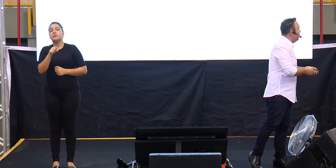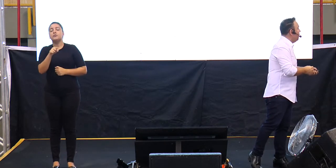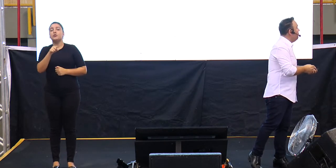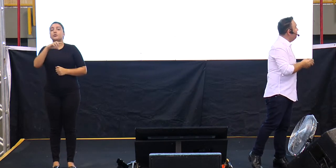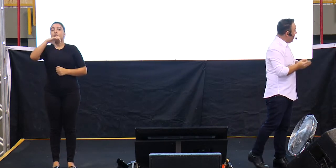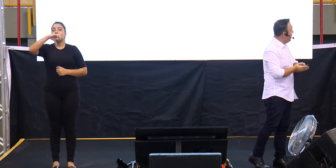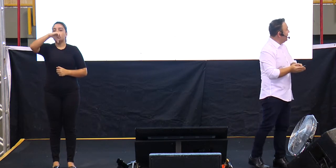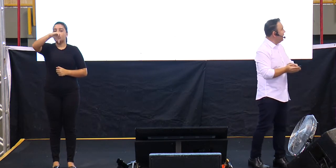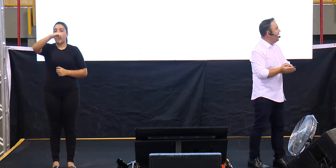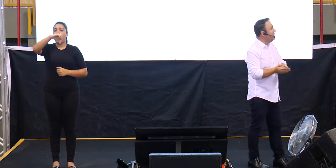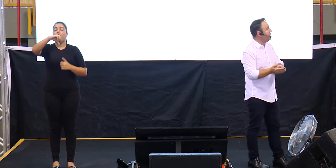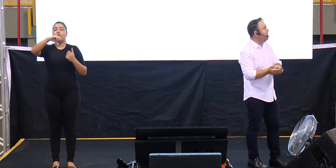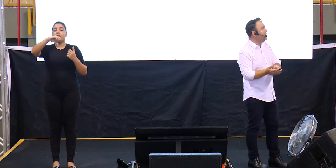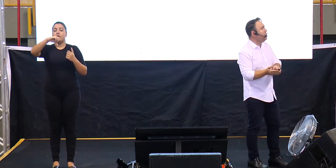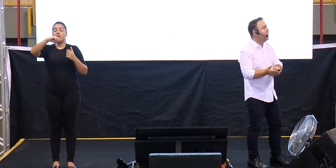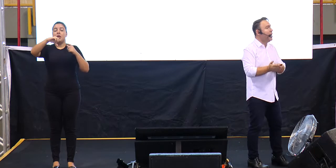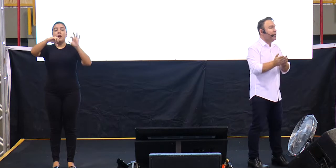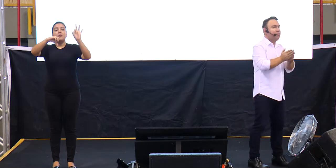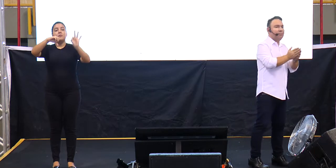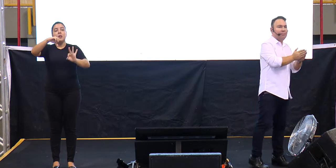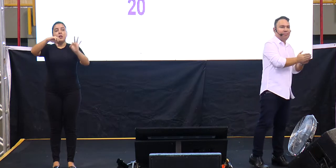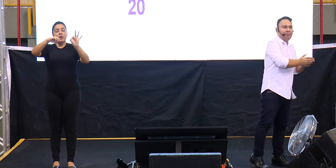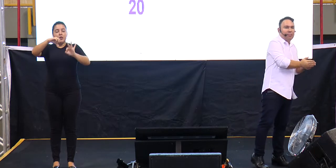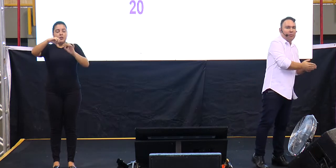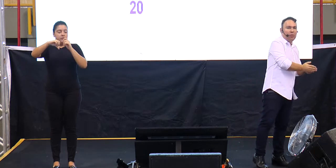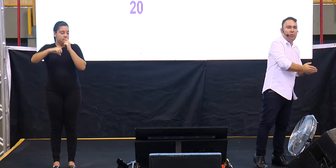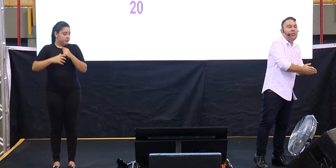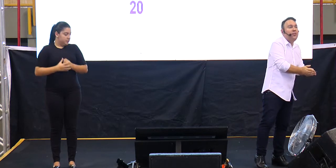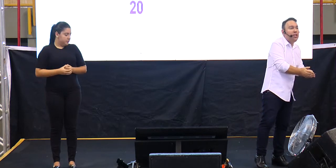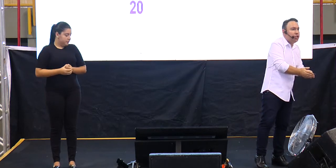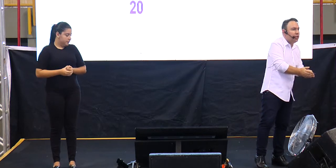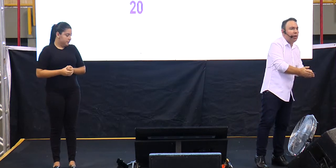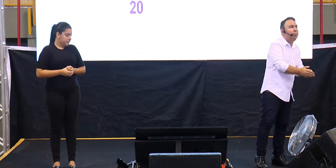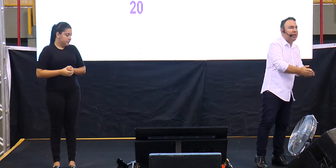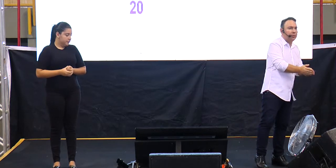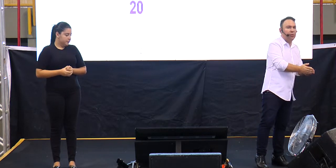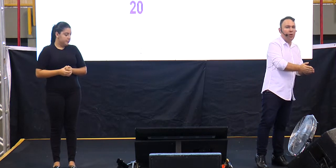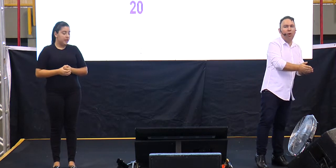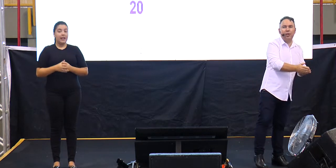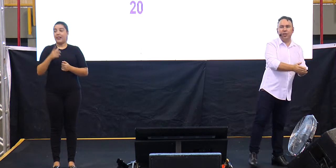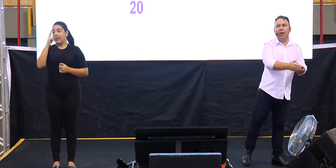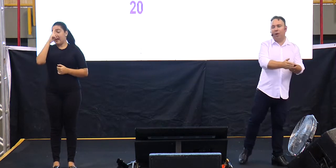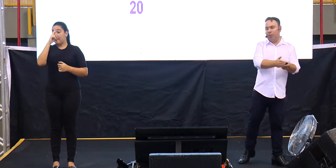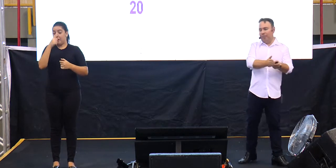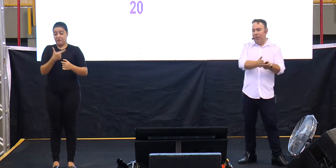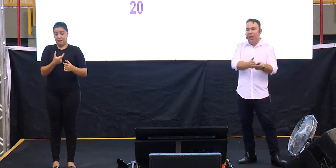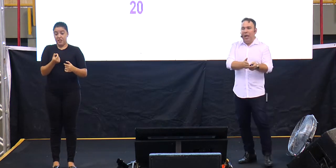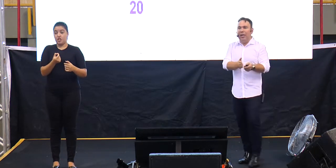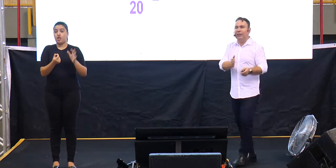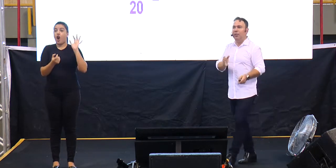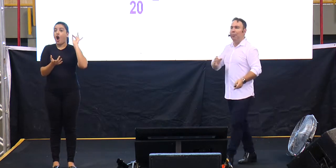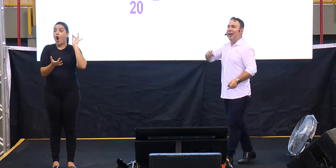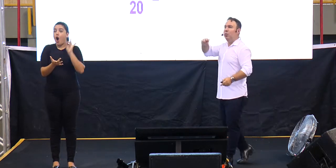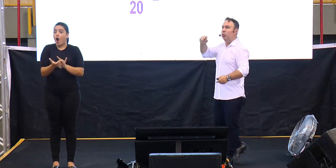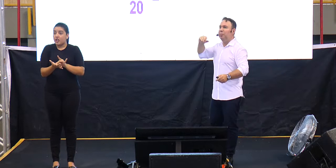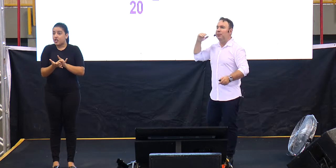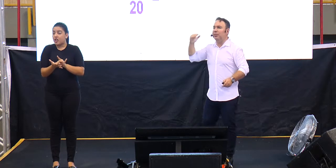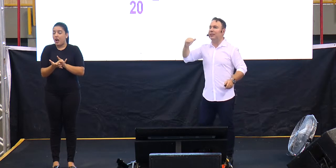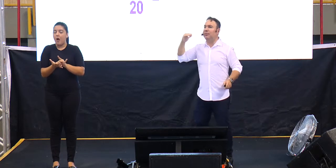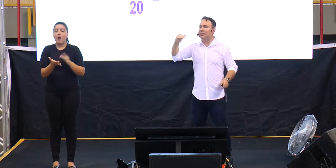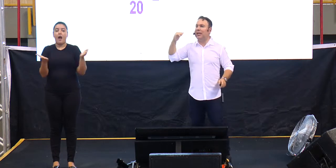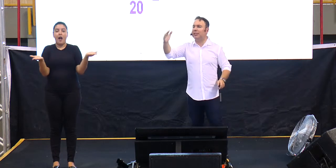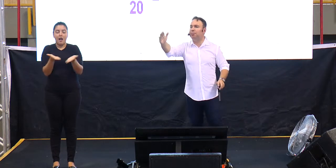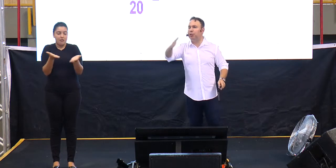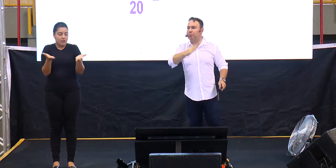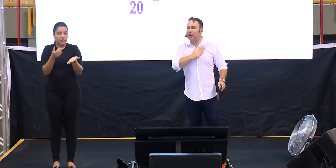9 vale em cima de quem? Dos 20, que era o preço original. Então eu pergunto para